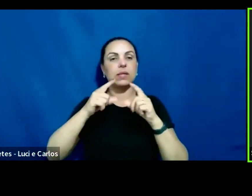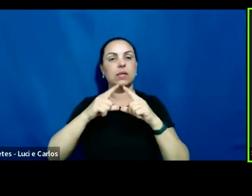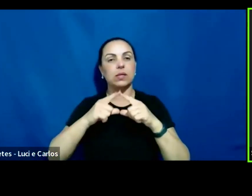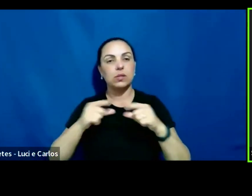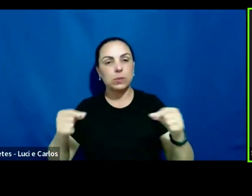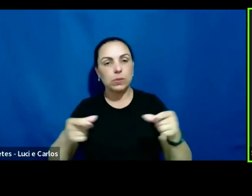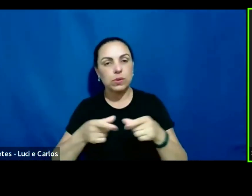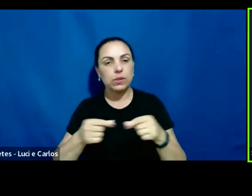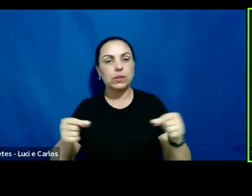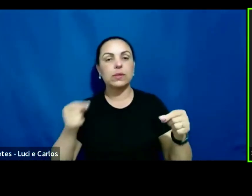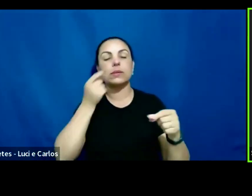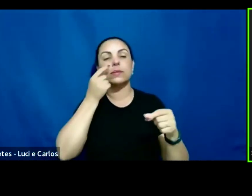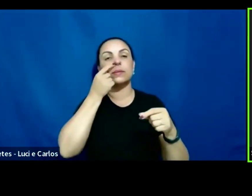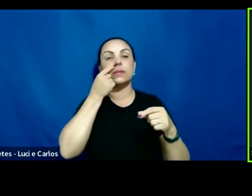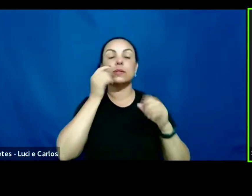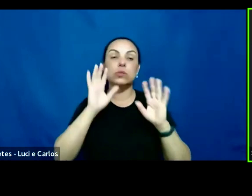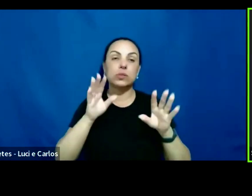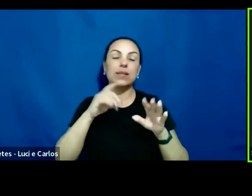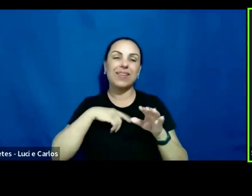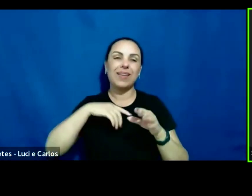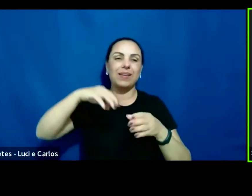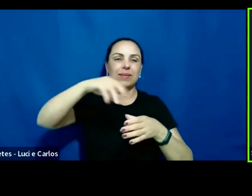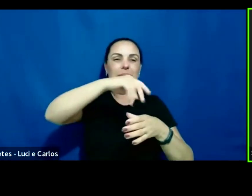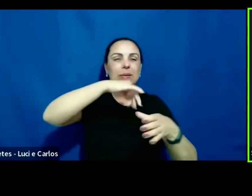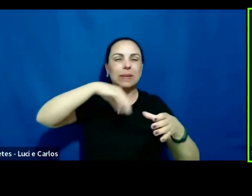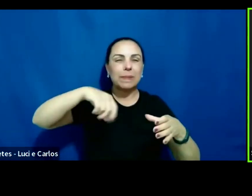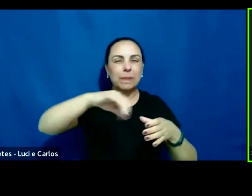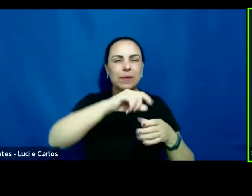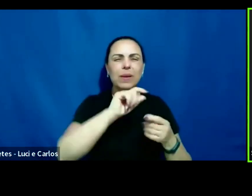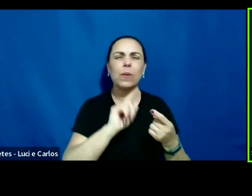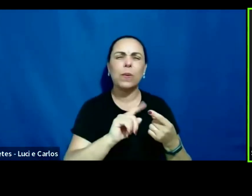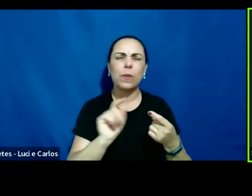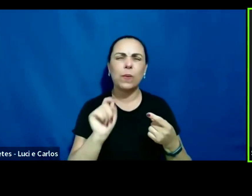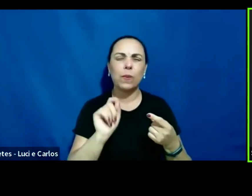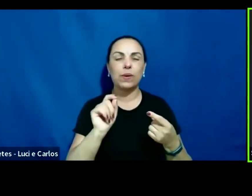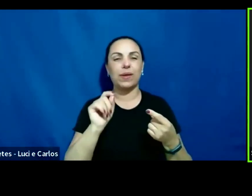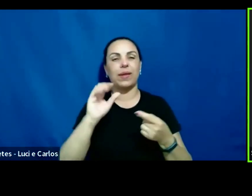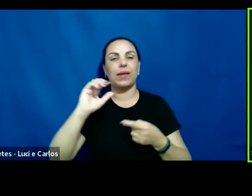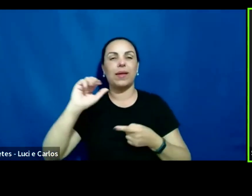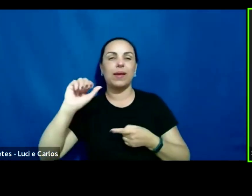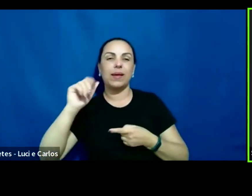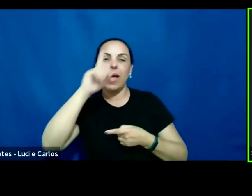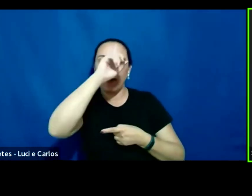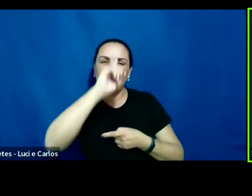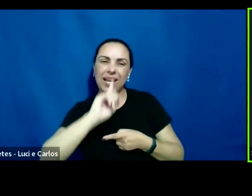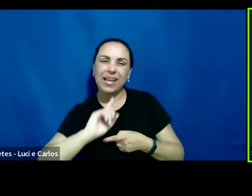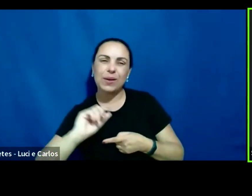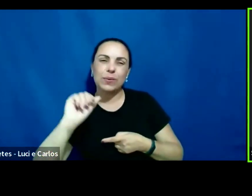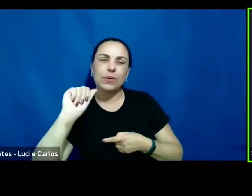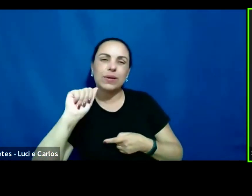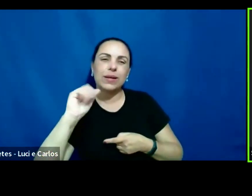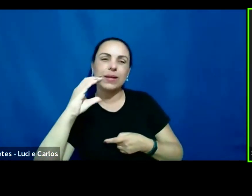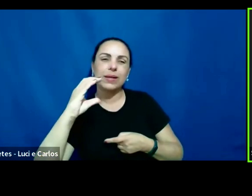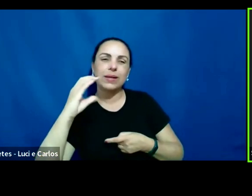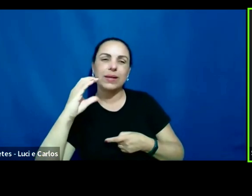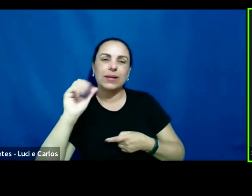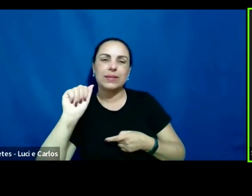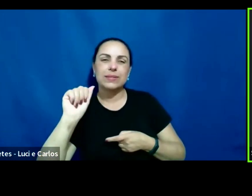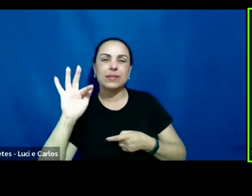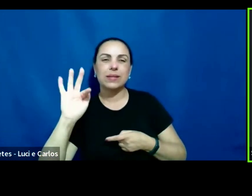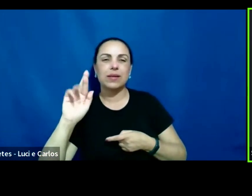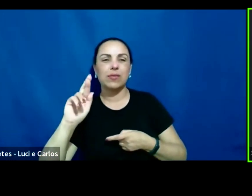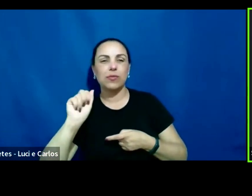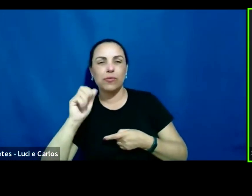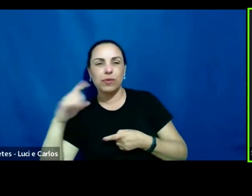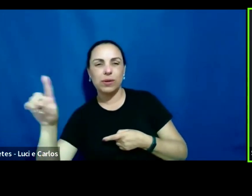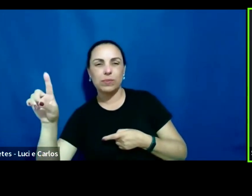exemplo, cúrcuma, que é o açafrão da terra, gengibre, alecrim, tem poderes antioxidantes,